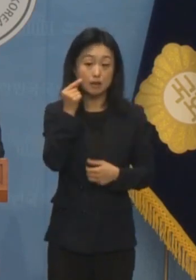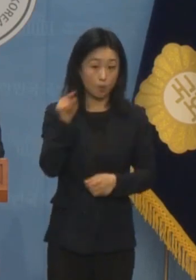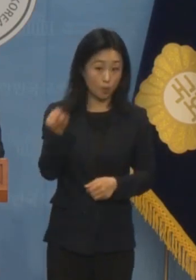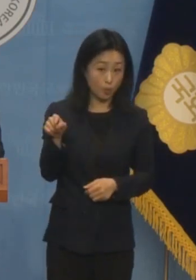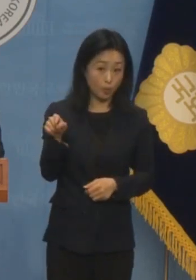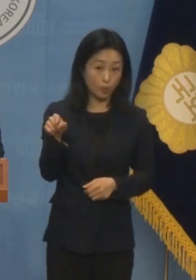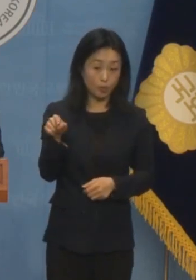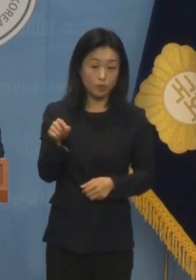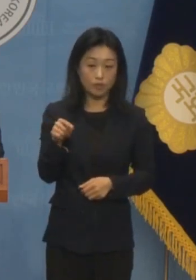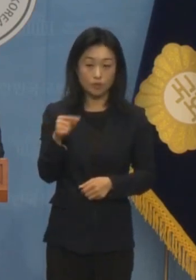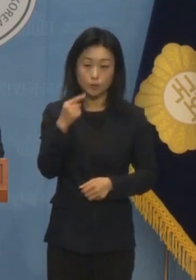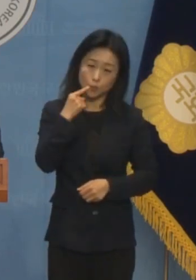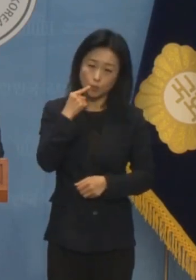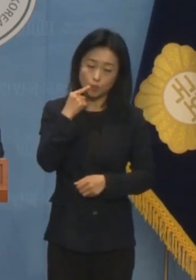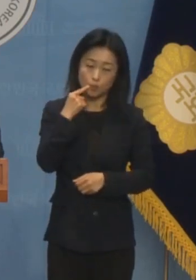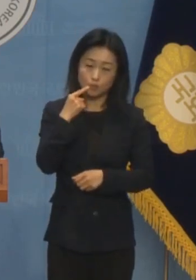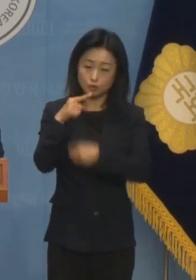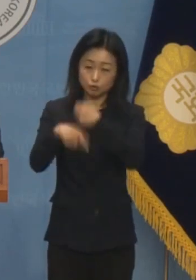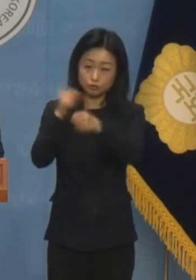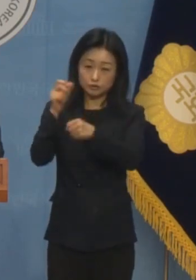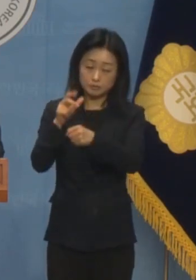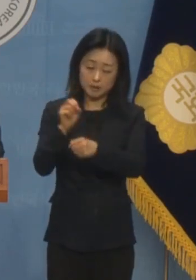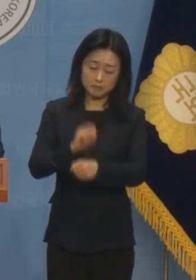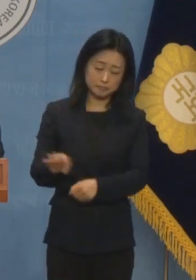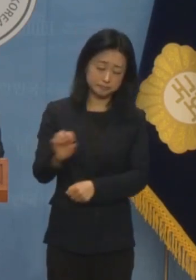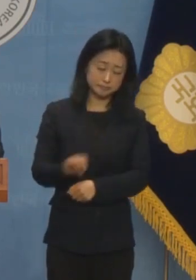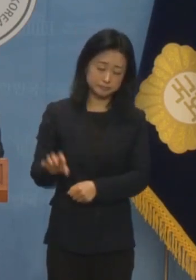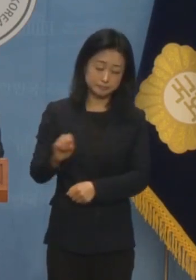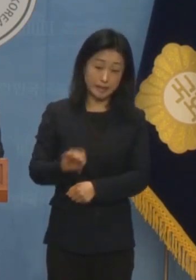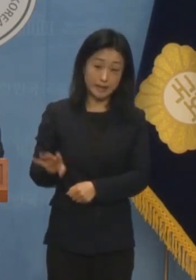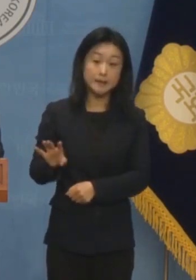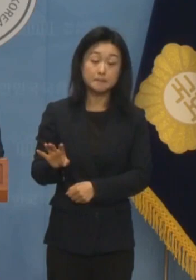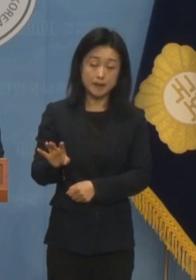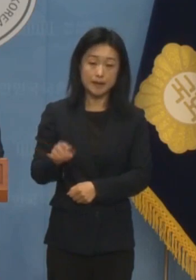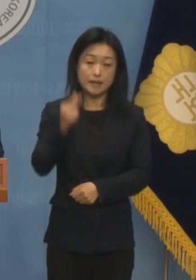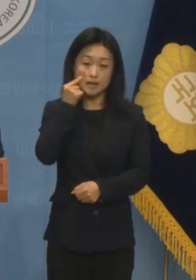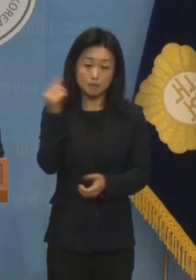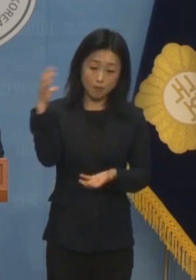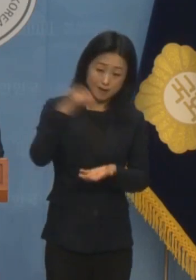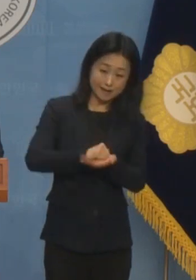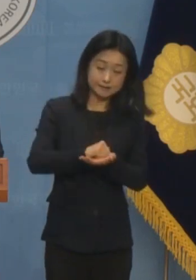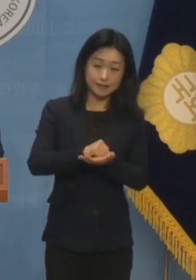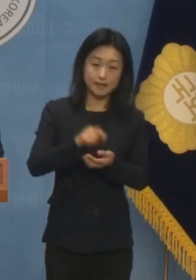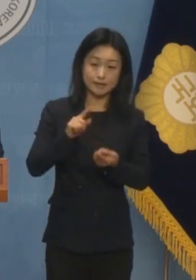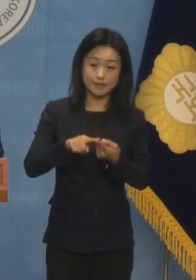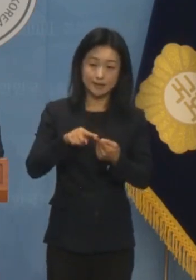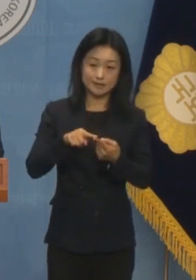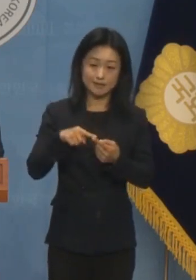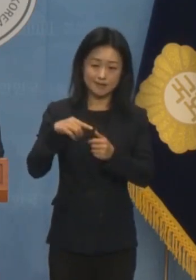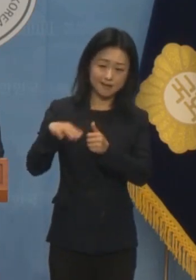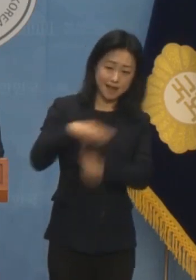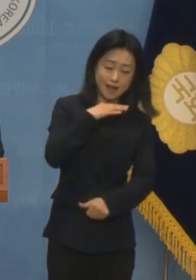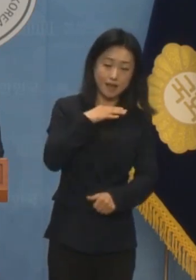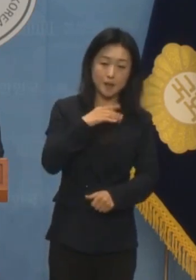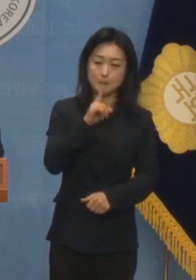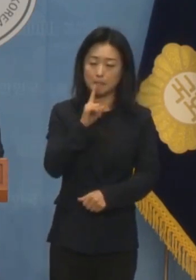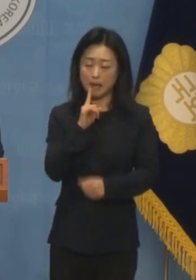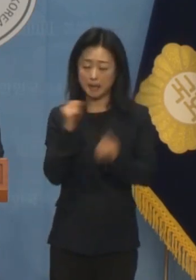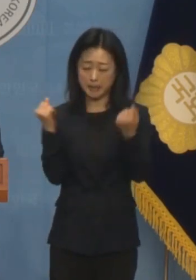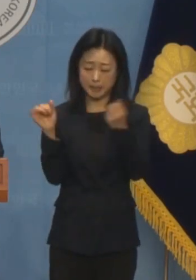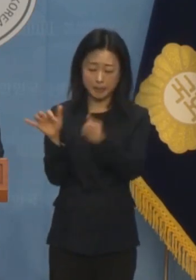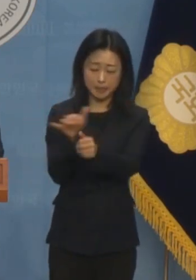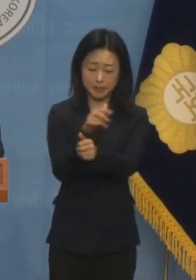후쿠시마 오염수 무단 방류 일제강점기 가해 사실을 희석하고 독도 영유권